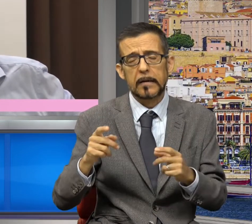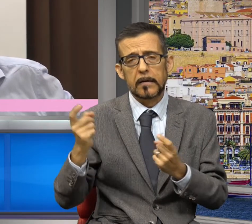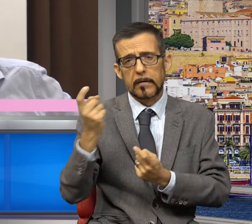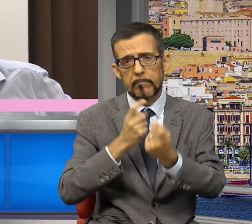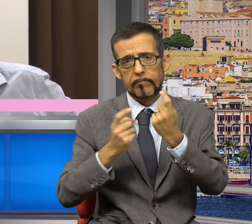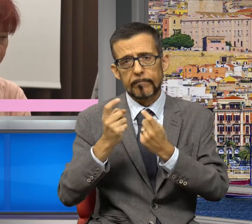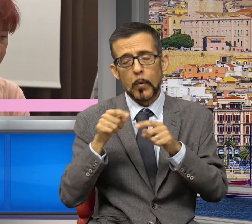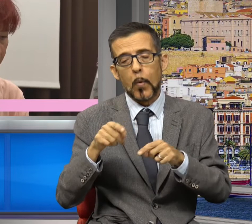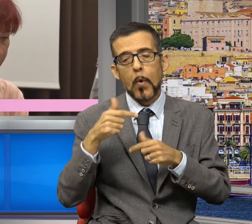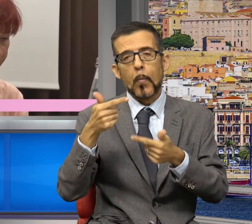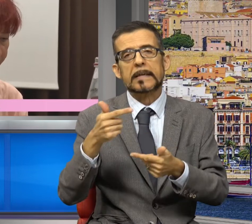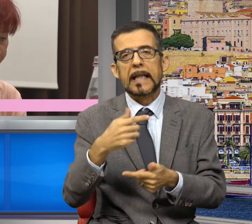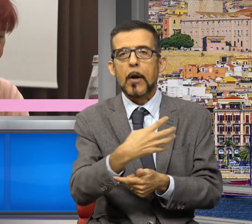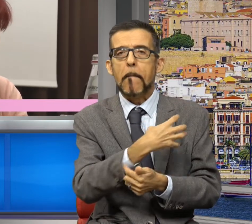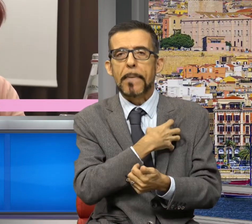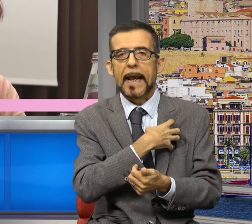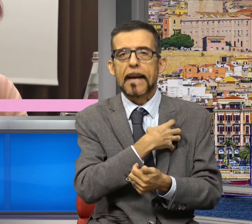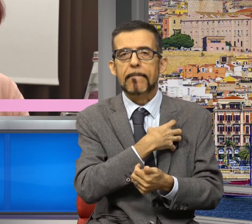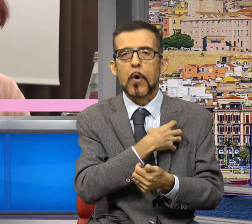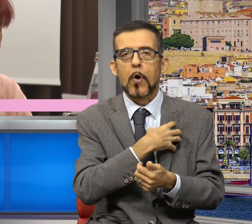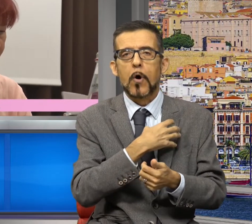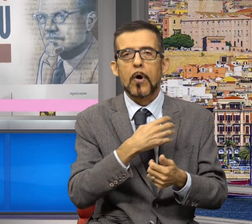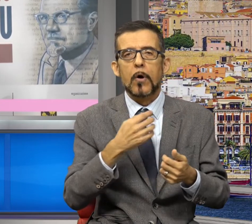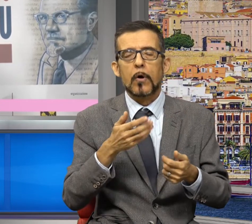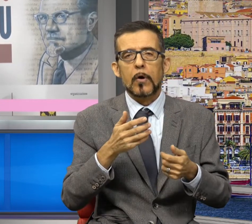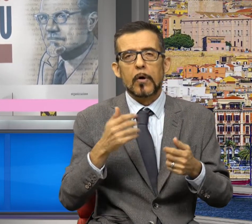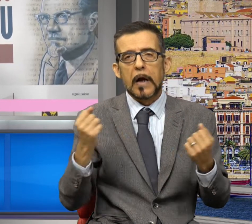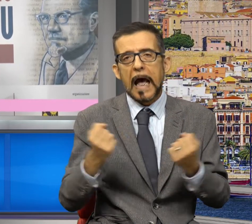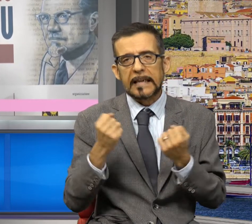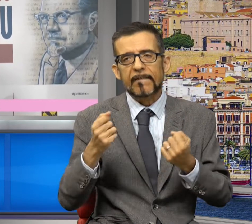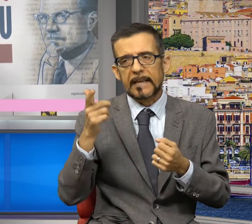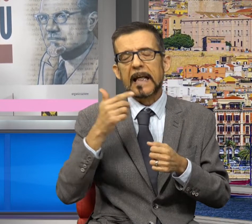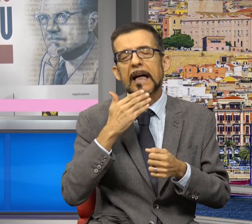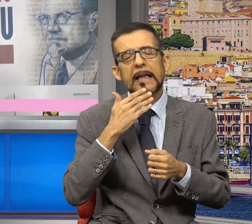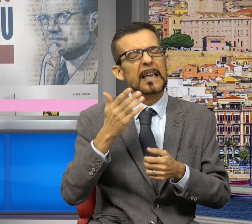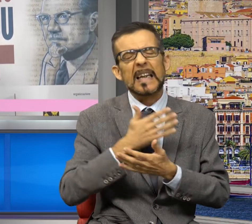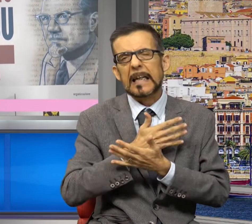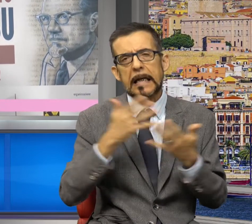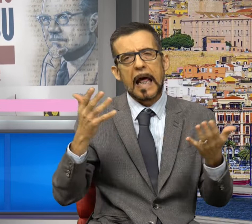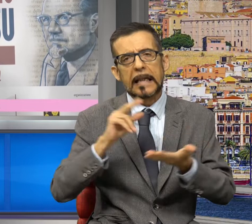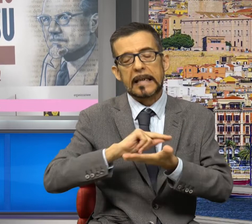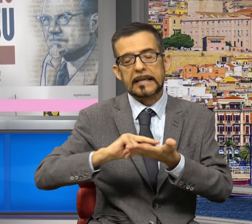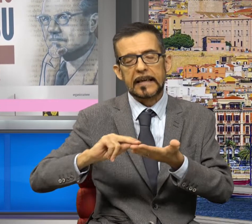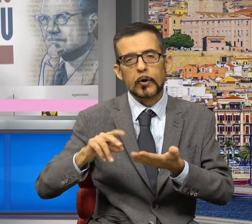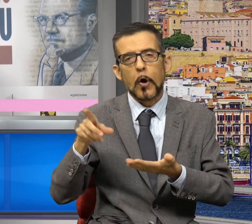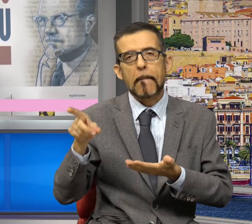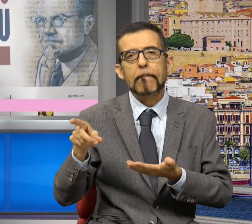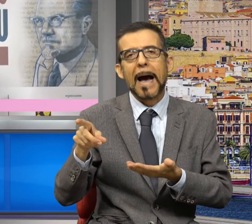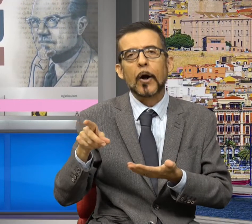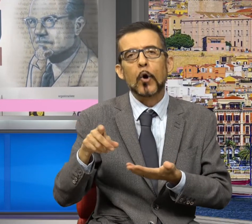premio alla carriera va a un grandissimo scrittore che ha il nome di Paco Ignacio Taibo II, che arriverà